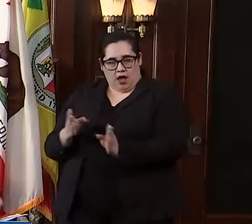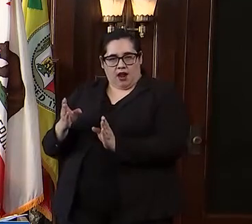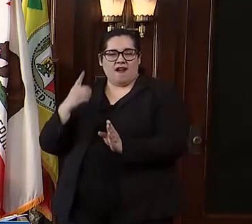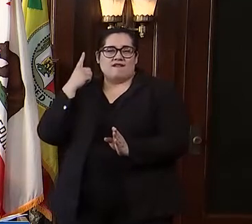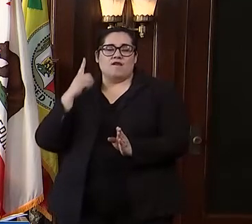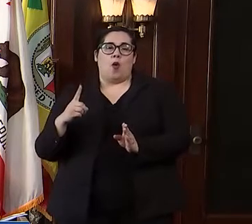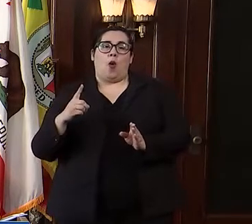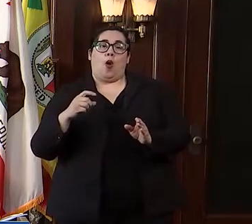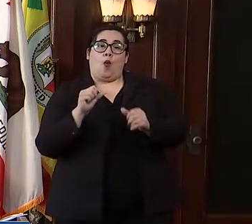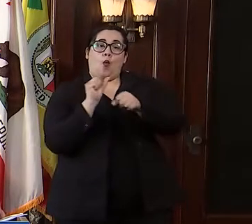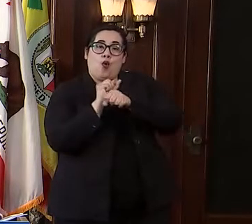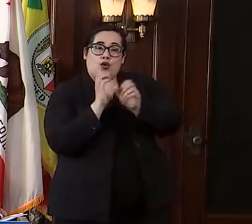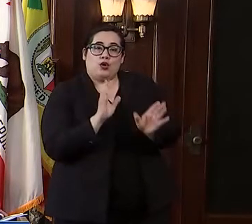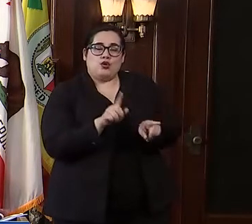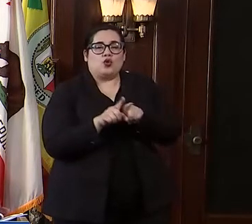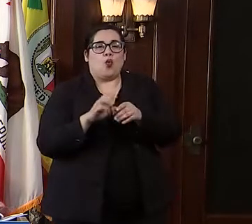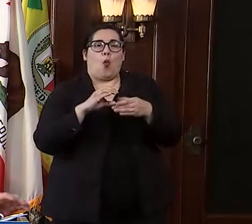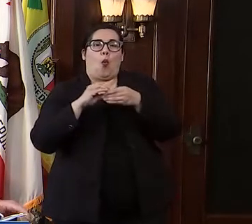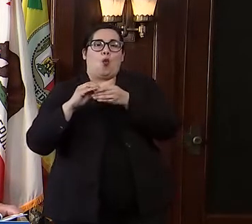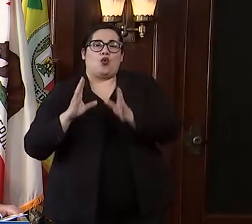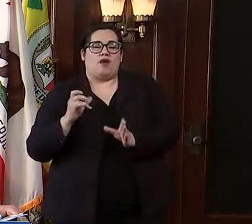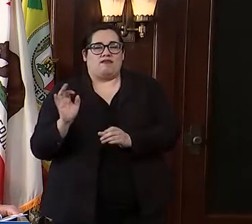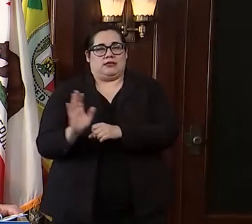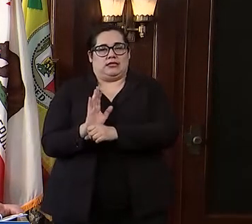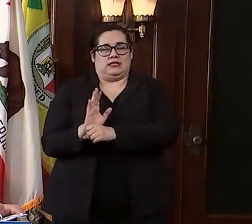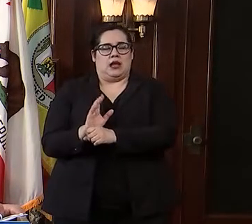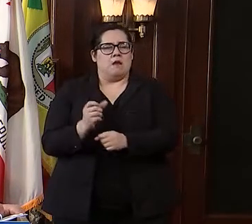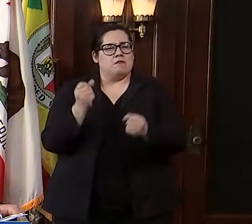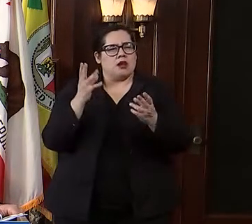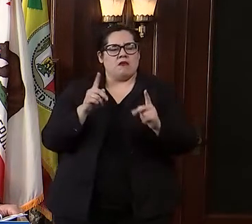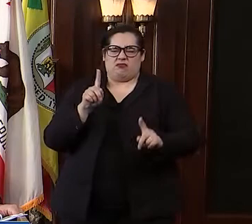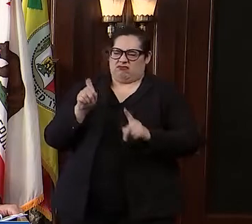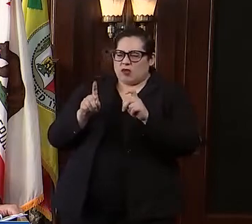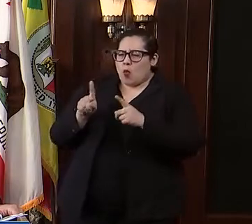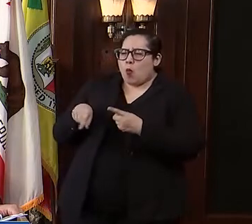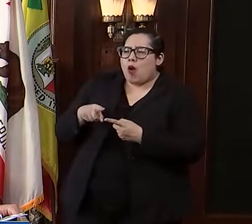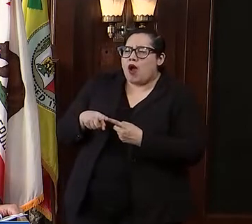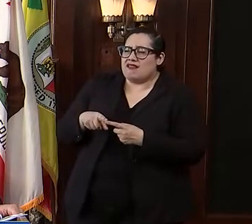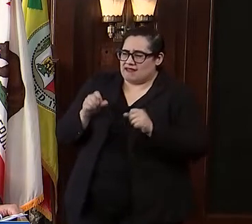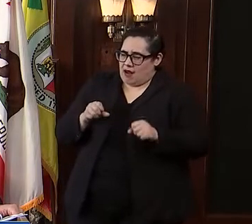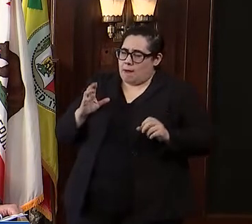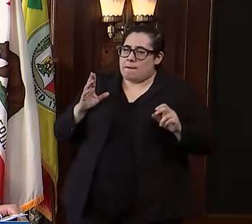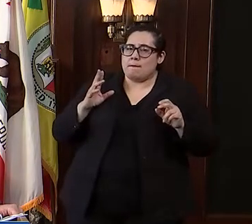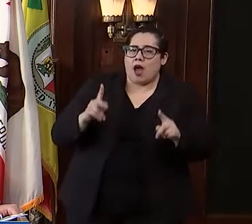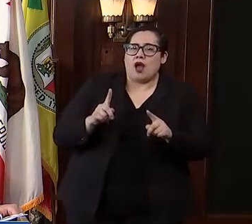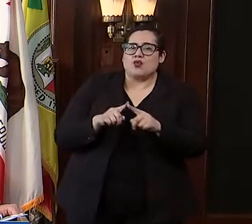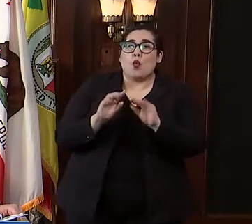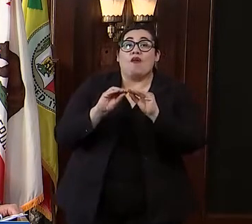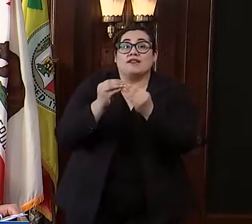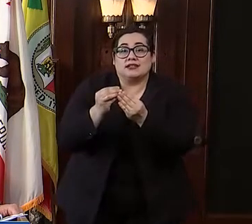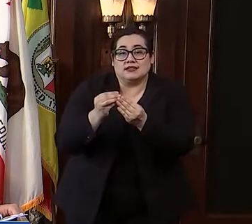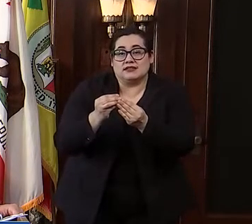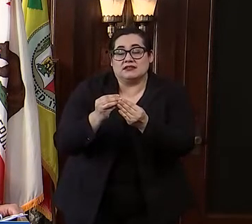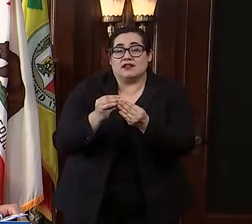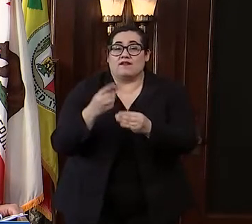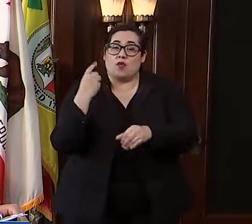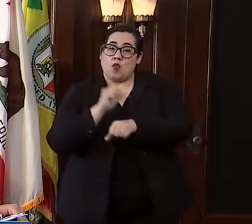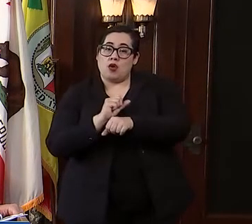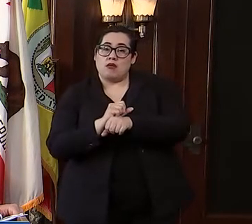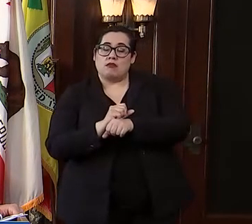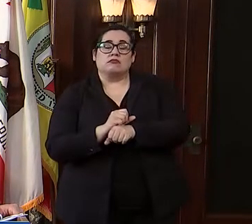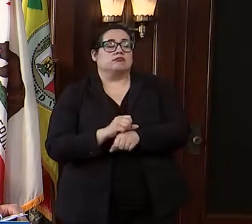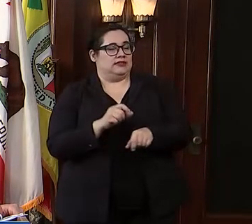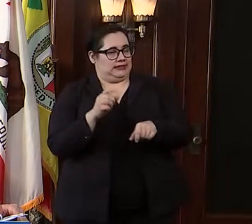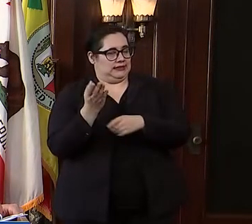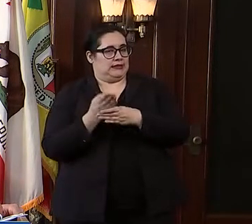estos negocios. Muchos se están preguntando cuándo pueden regresar a la oficina también.